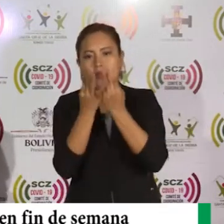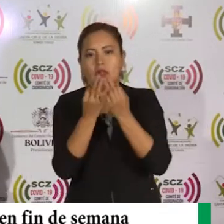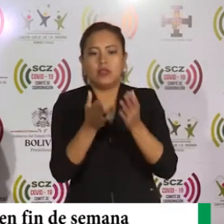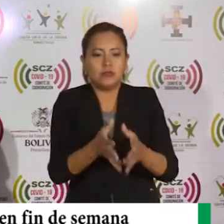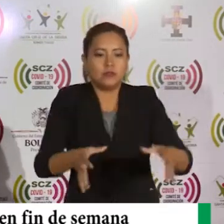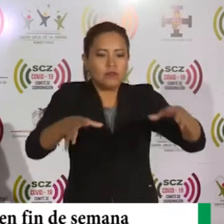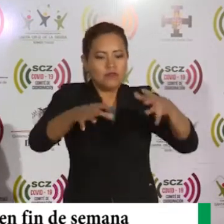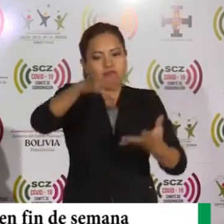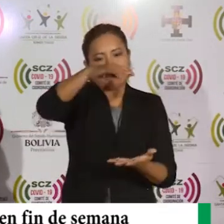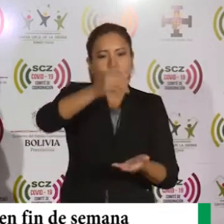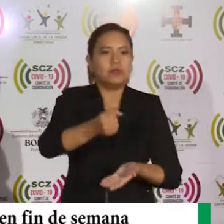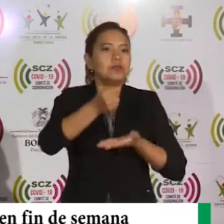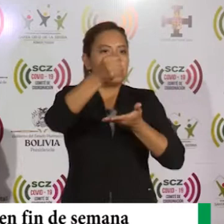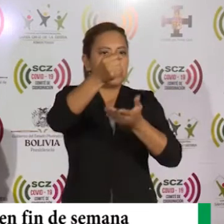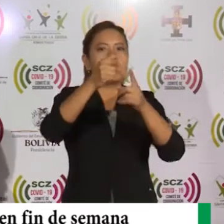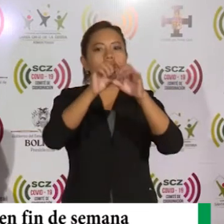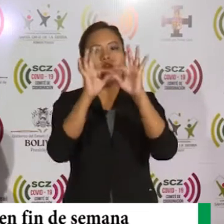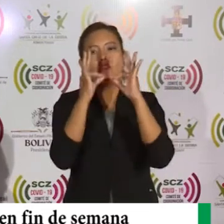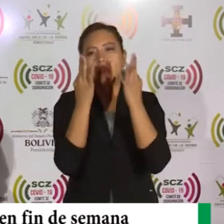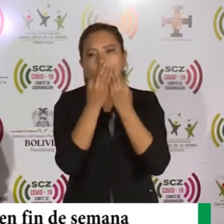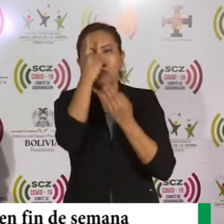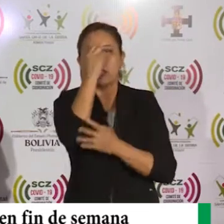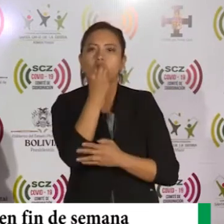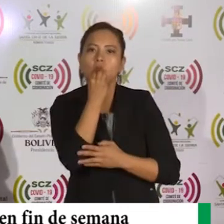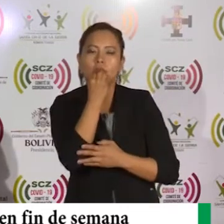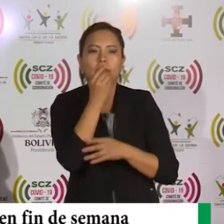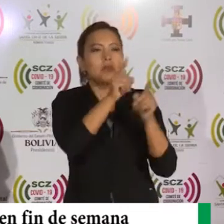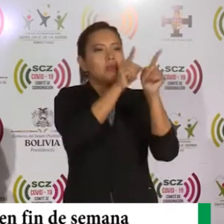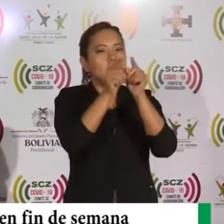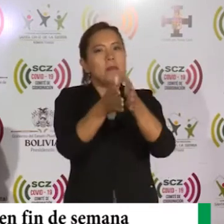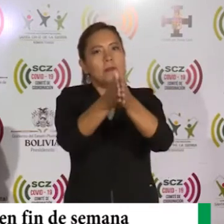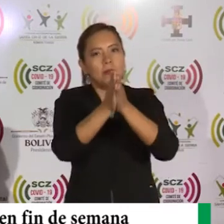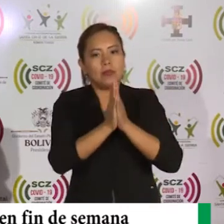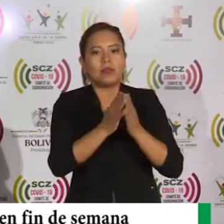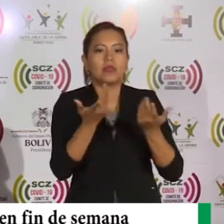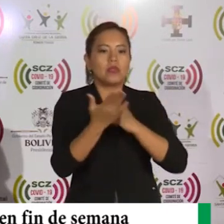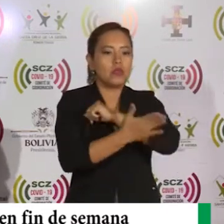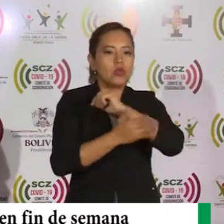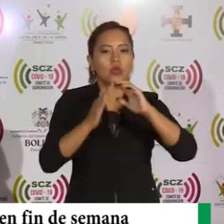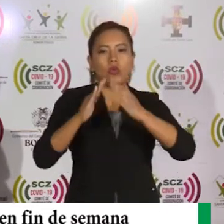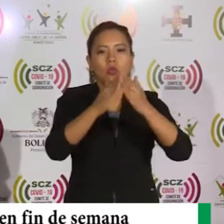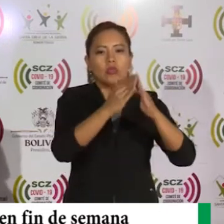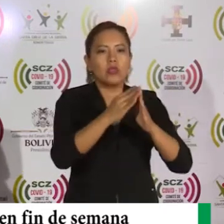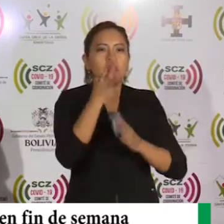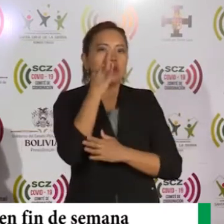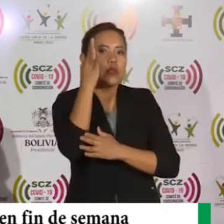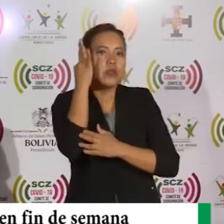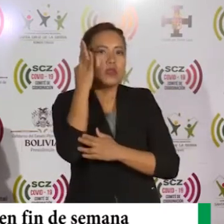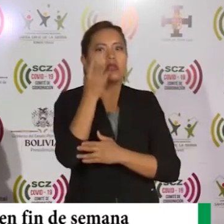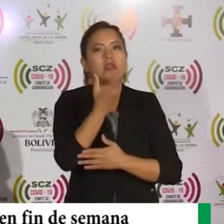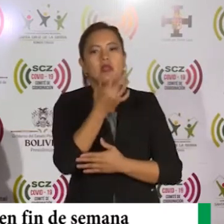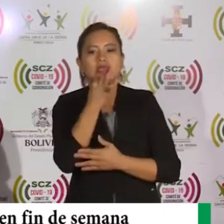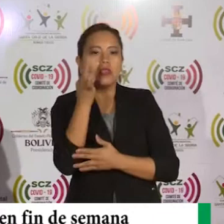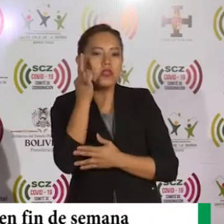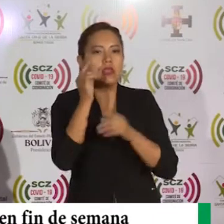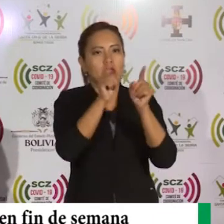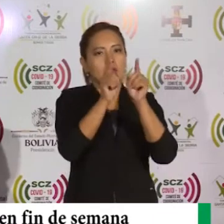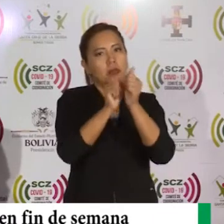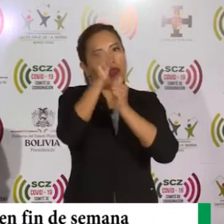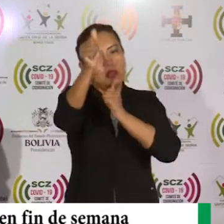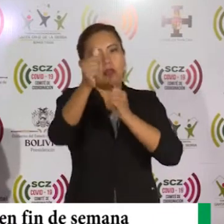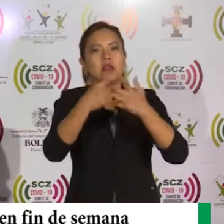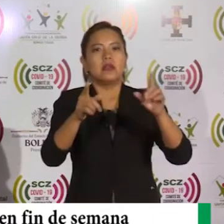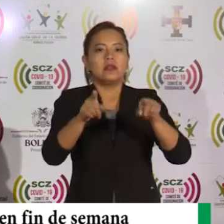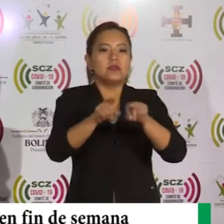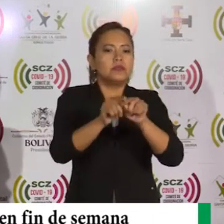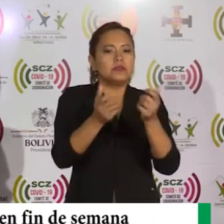alimentos solidarios. Queremos también pedirle a las comunidades campesinas, a las comunidades indígenas, que a lo largo